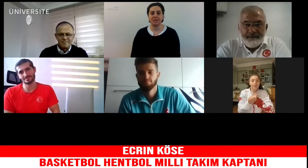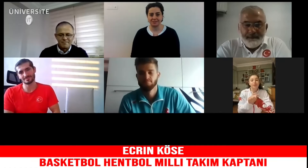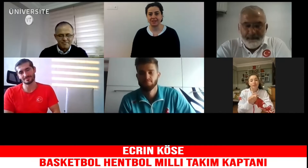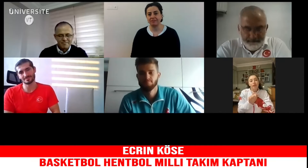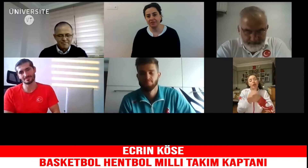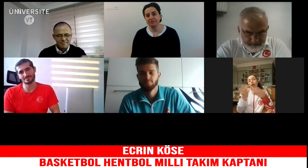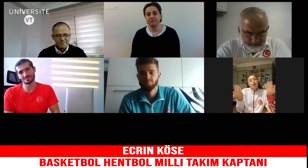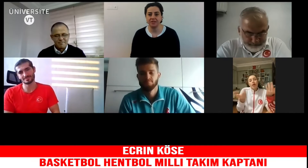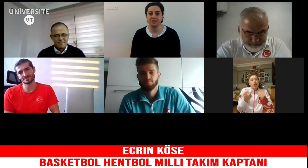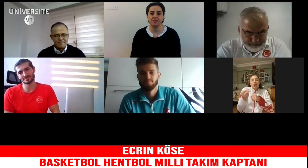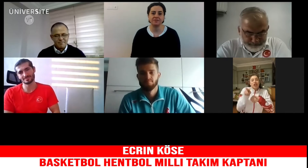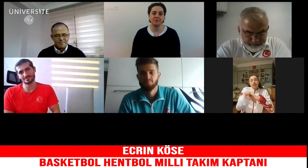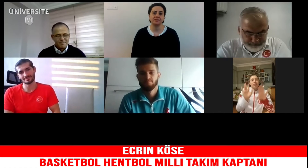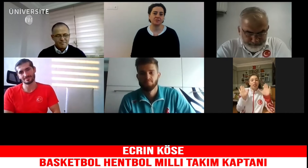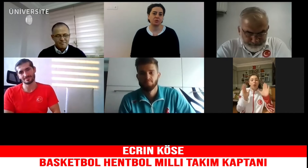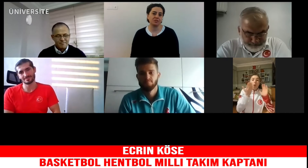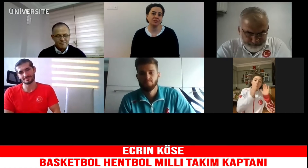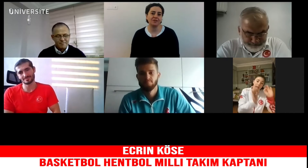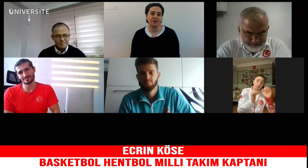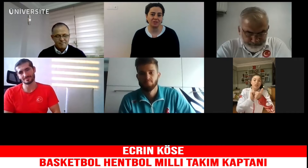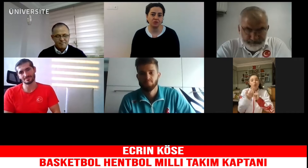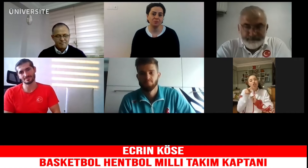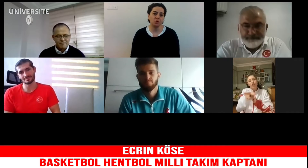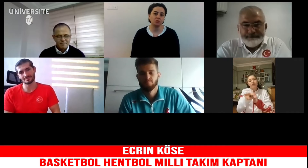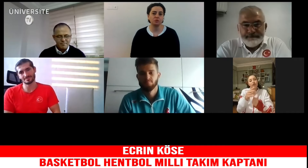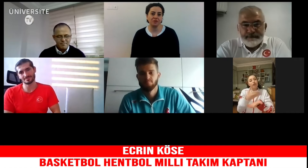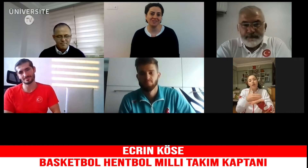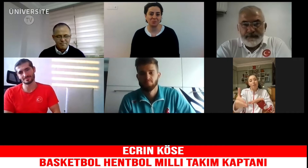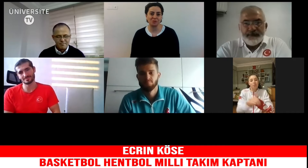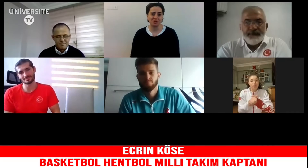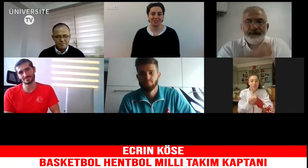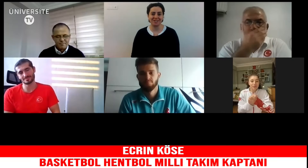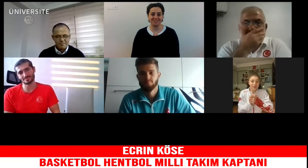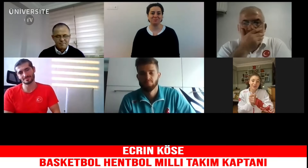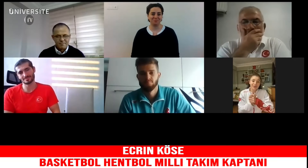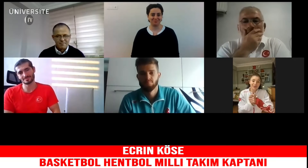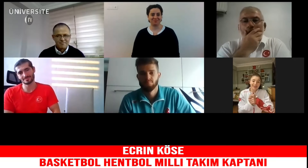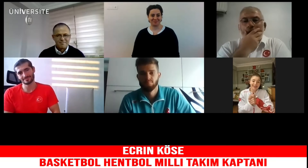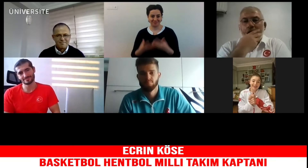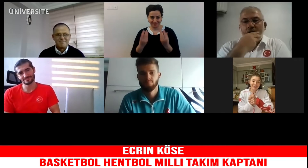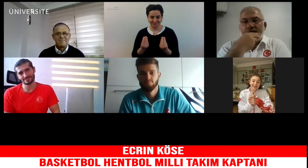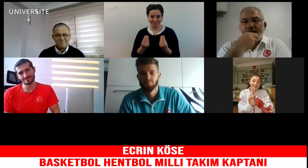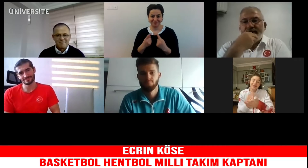bir destek var ve sağır sporlarında da devam ediyorum. Okul ve spor şu an hayatım.